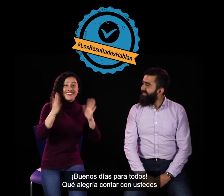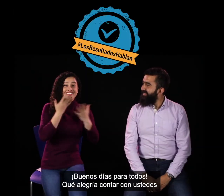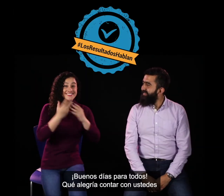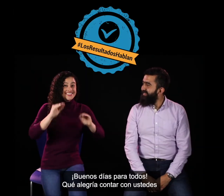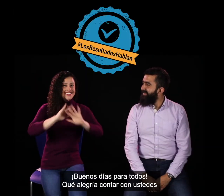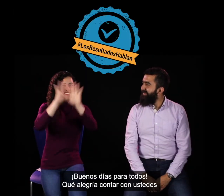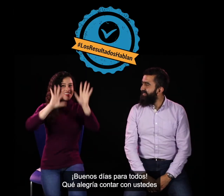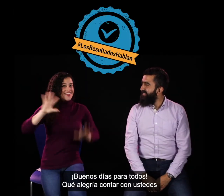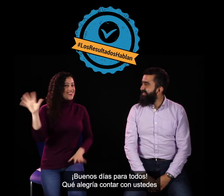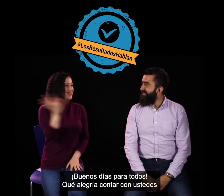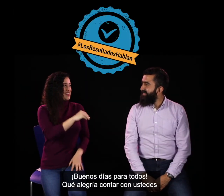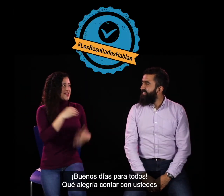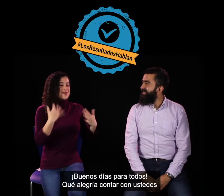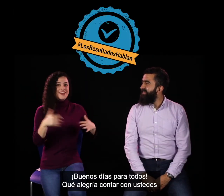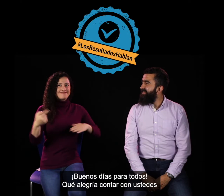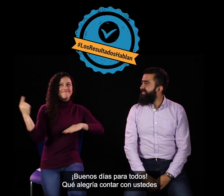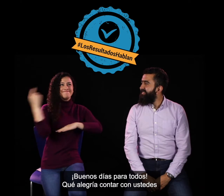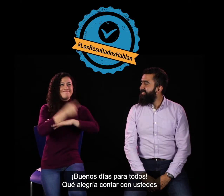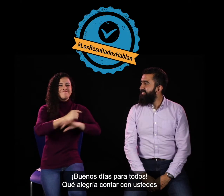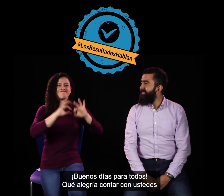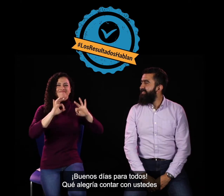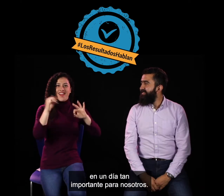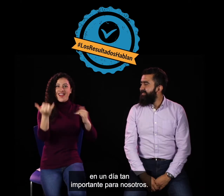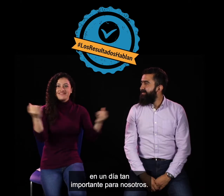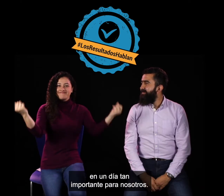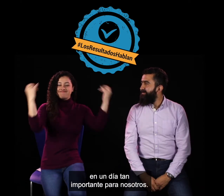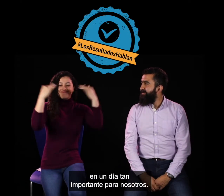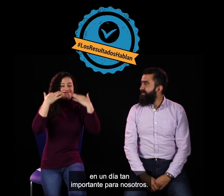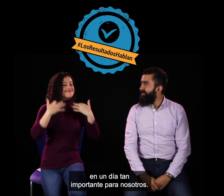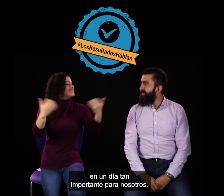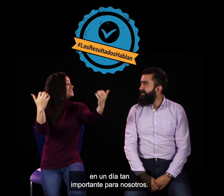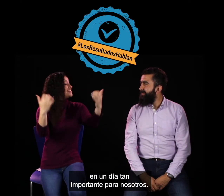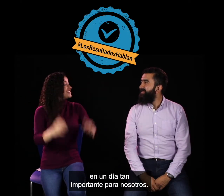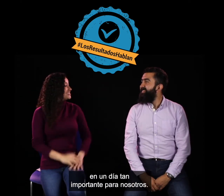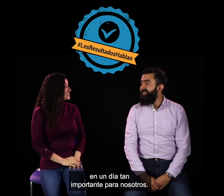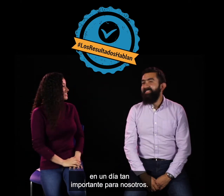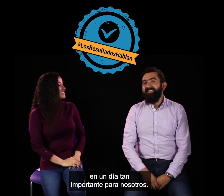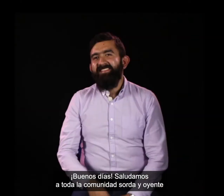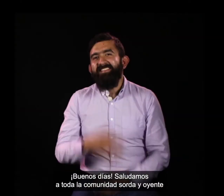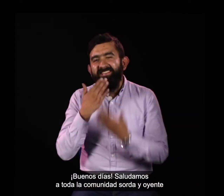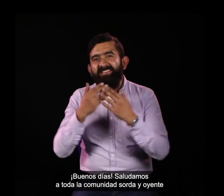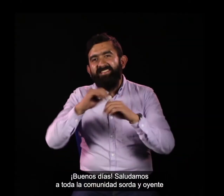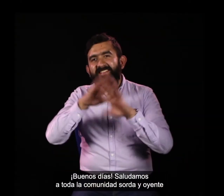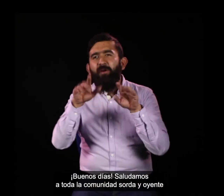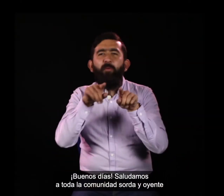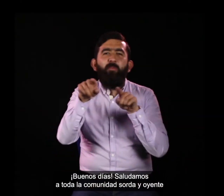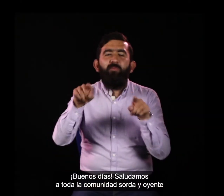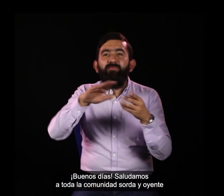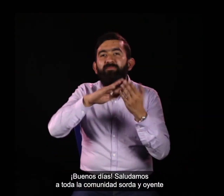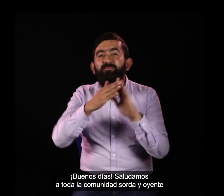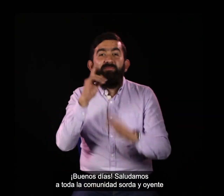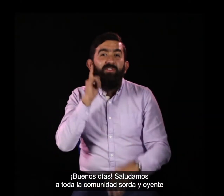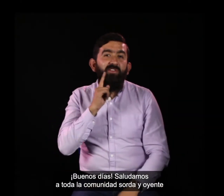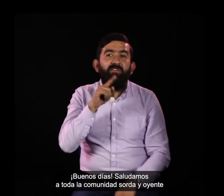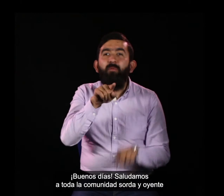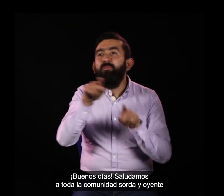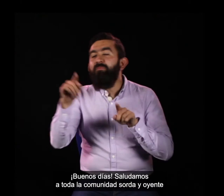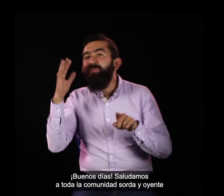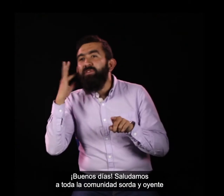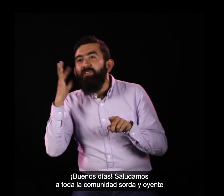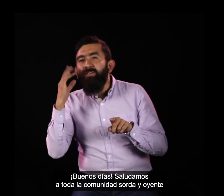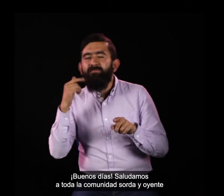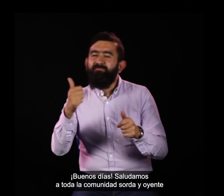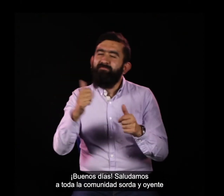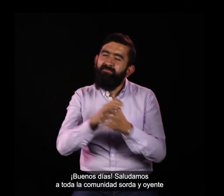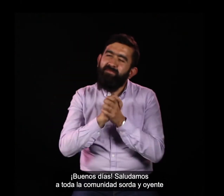Buenos días para todos. Qué alegría contar con ustedes en un día tan importante para nosotros. Buenos días. Saludamos a toda